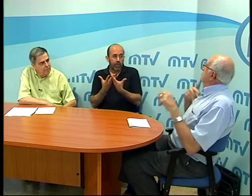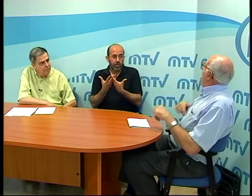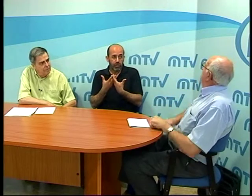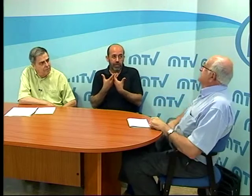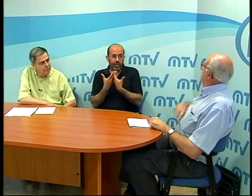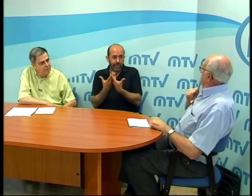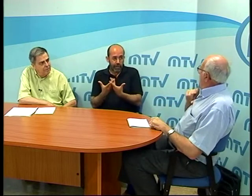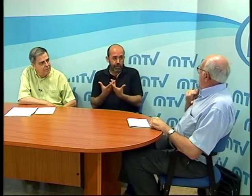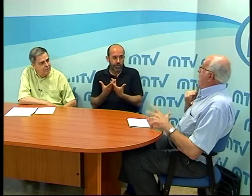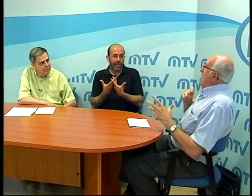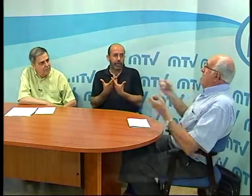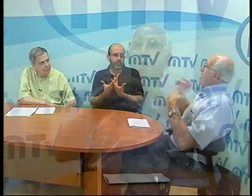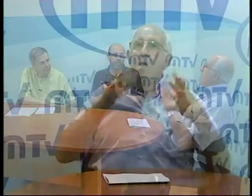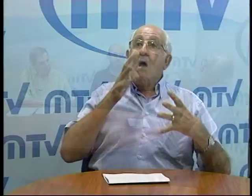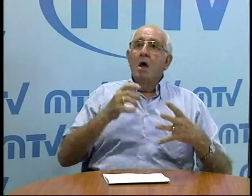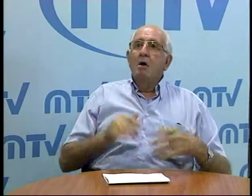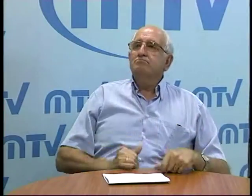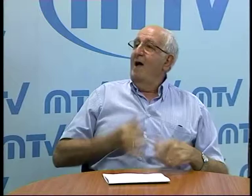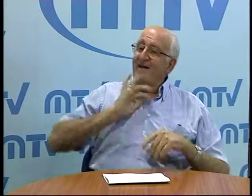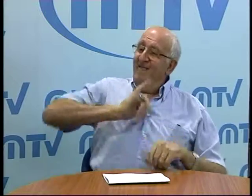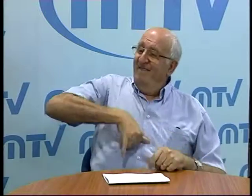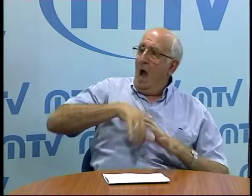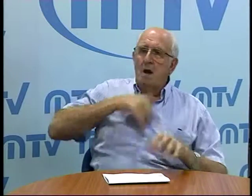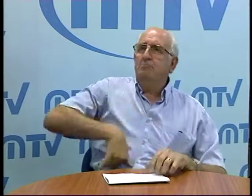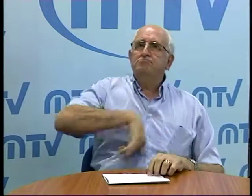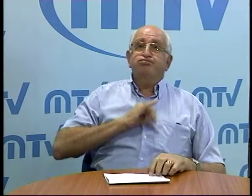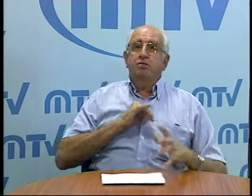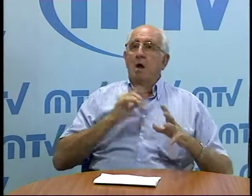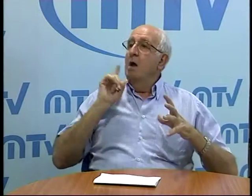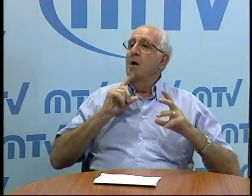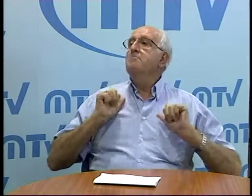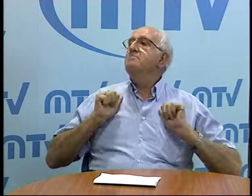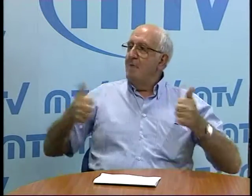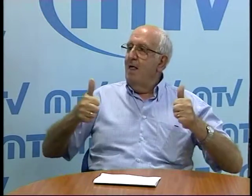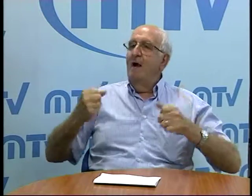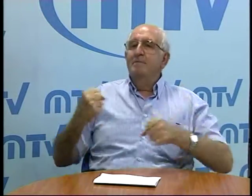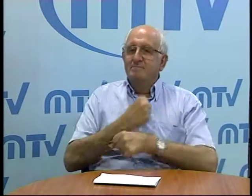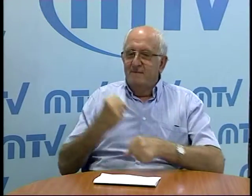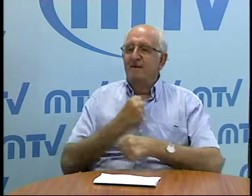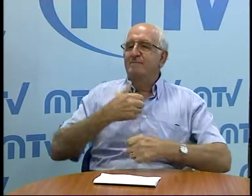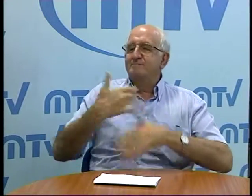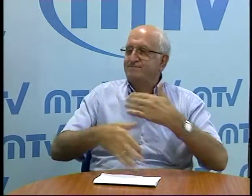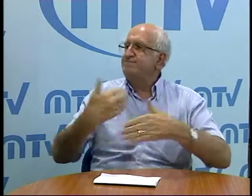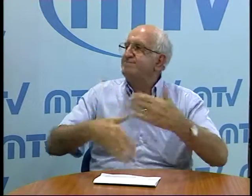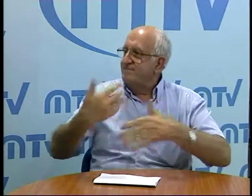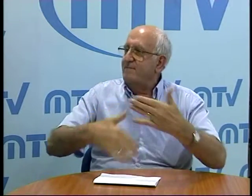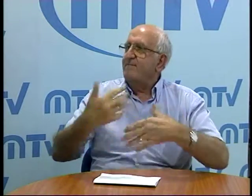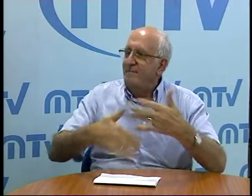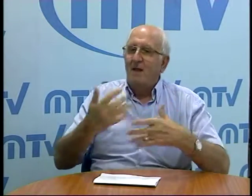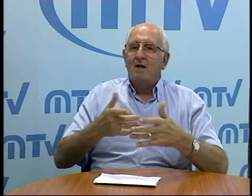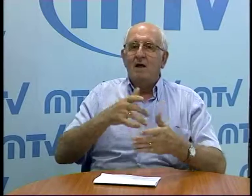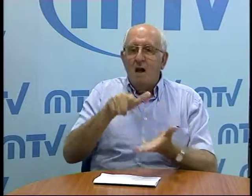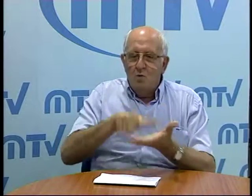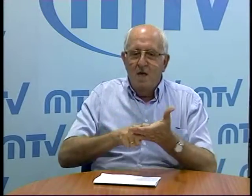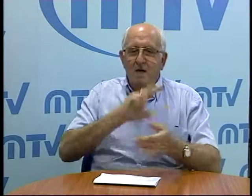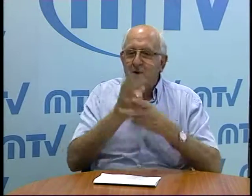quiénes éramos, dónde estábamos, y la autoestima llegó al cielo la autoestima, con lo cual ya nos sentimos identificados como grupo, empezamos a